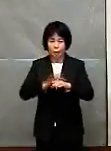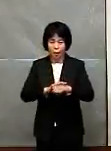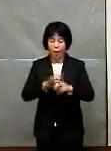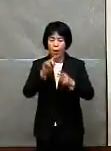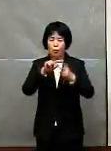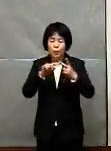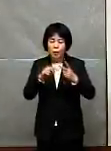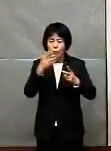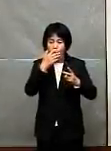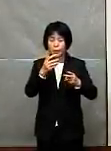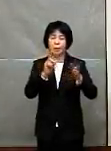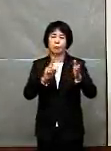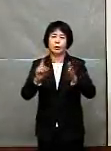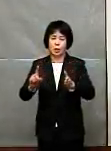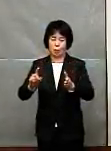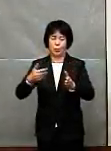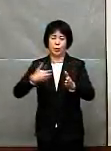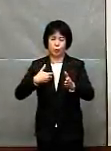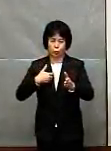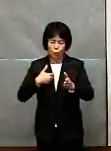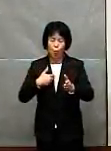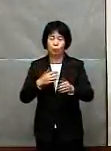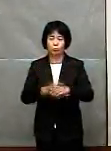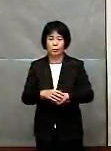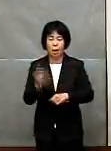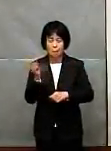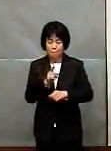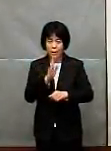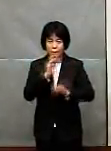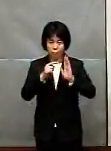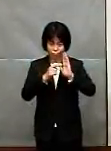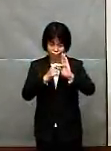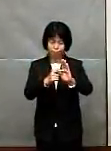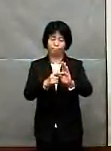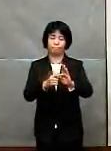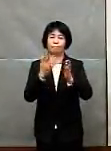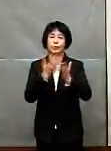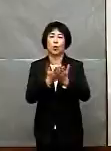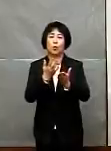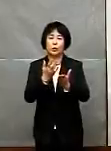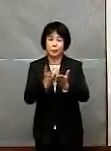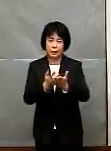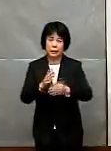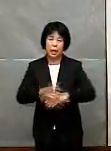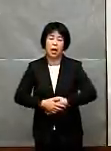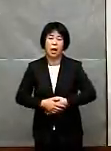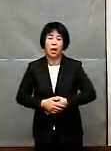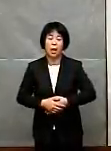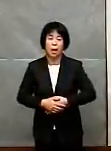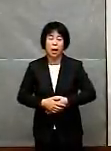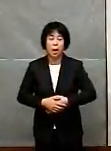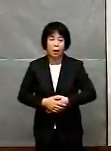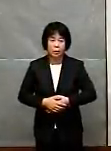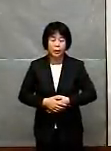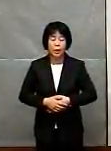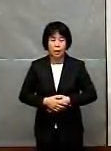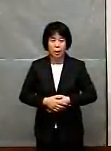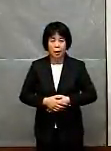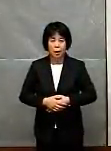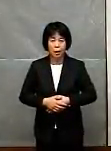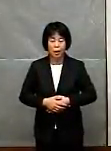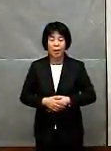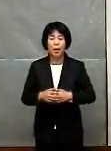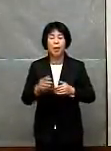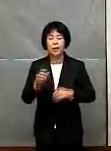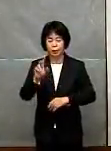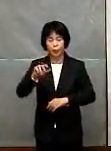の整備が必要不可欠であり、早期実現を図るよう要望をいたしました。さらに